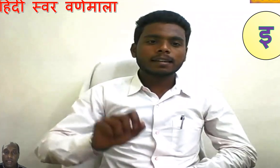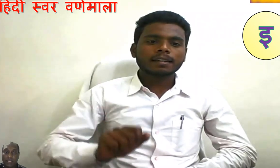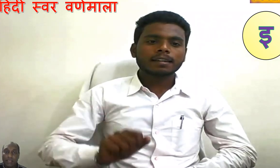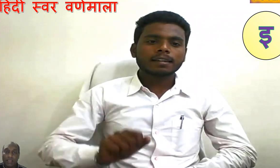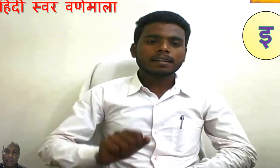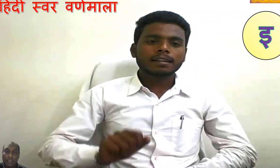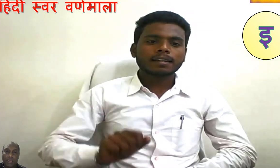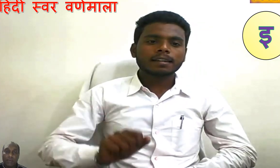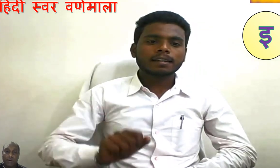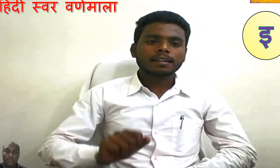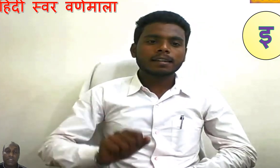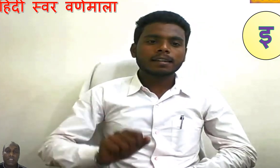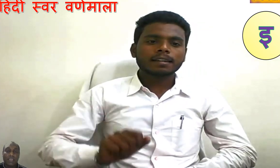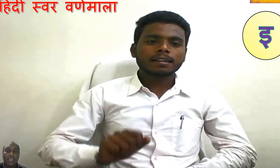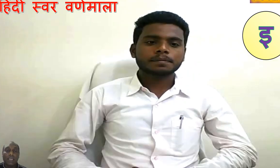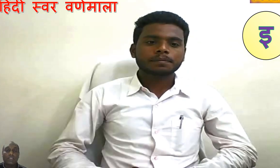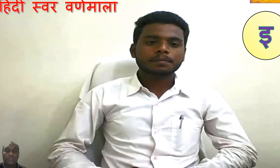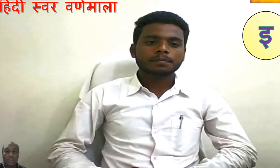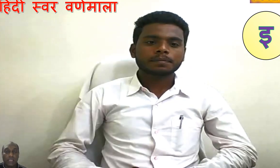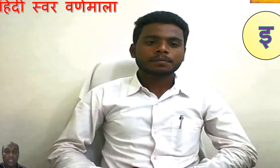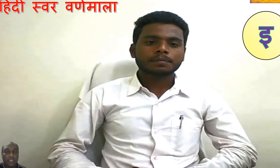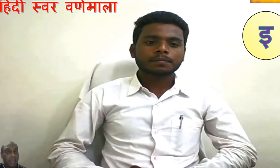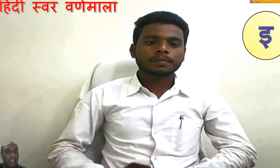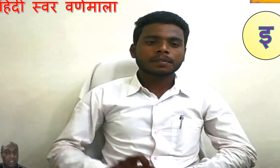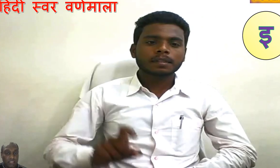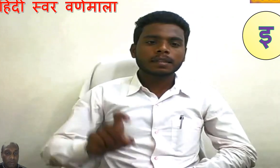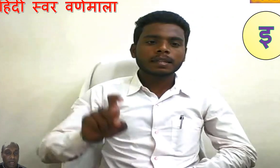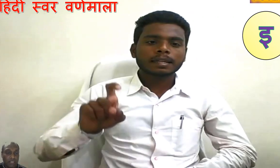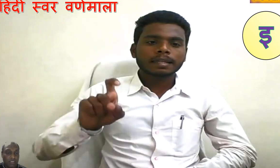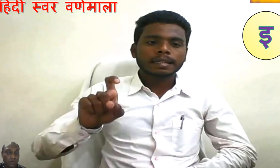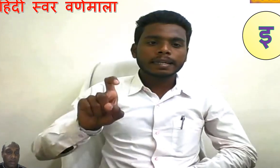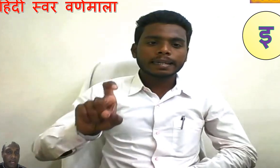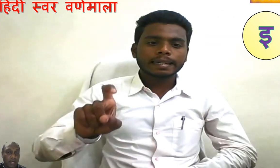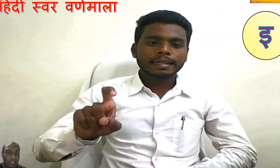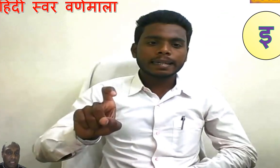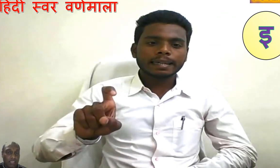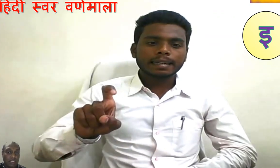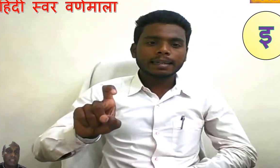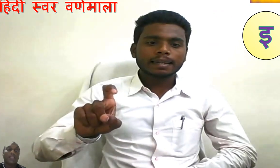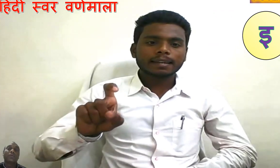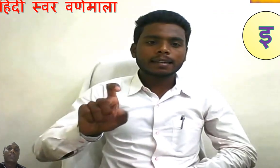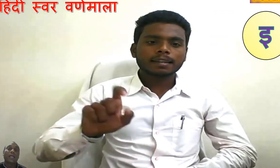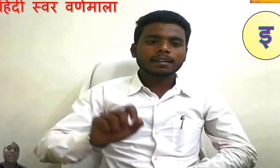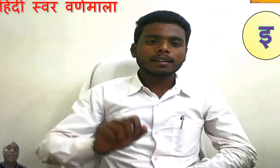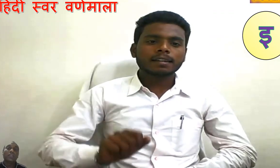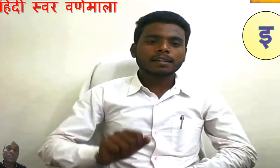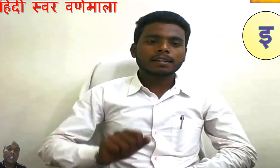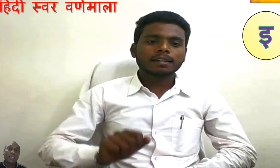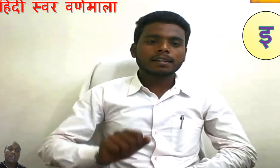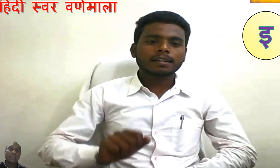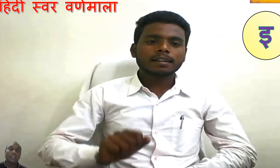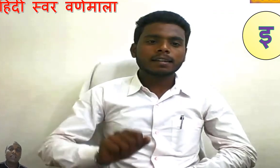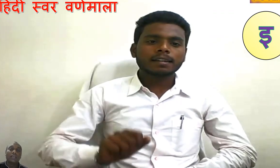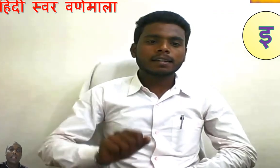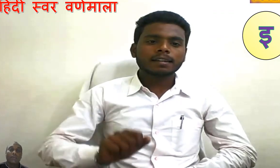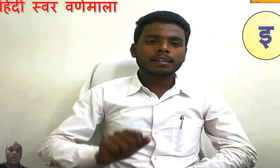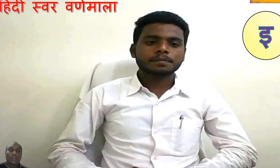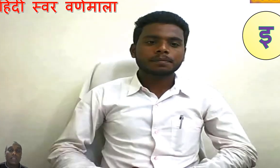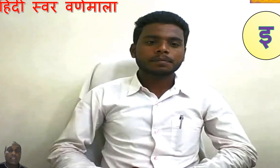एक बार और देख